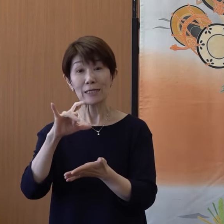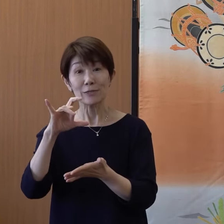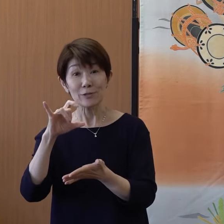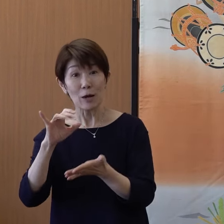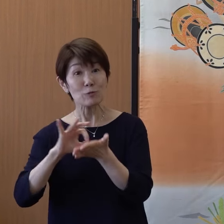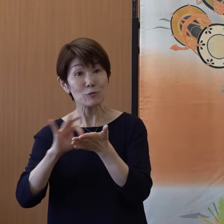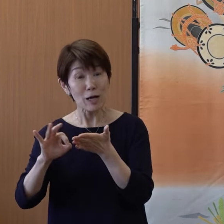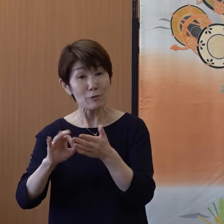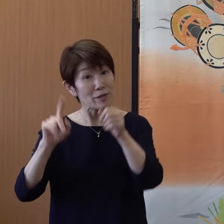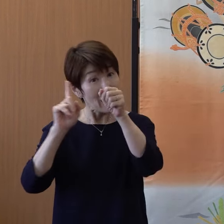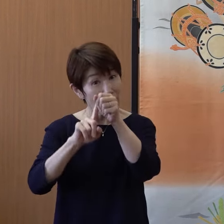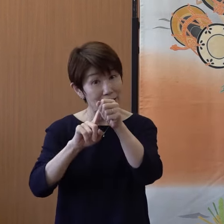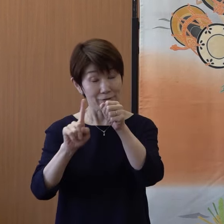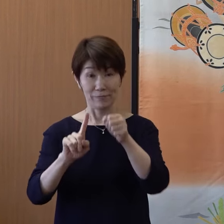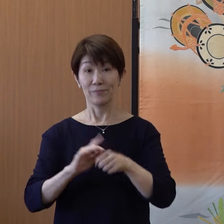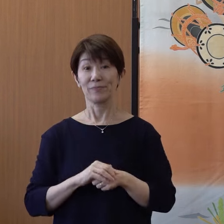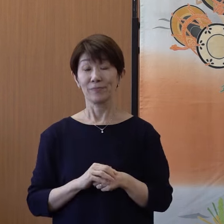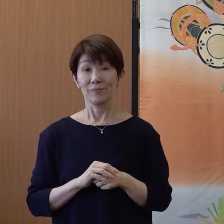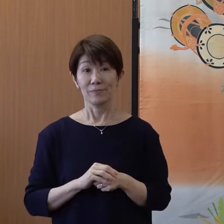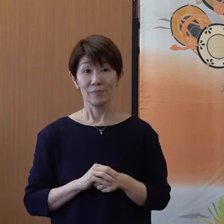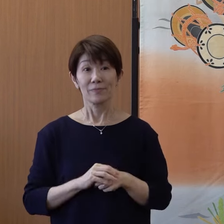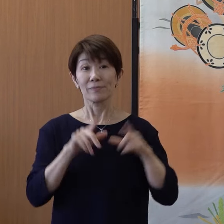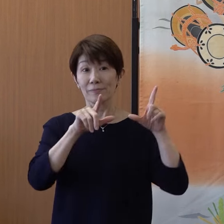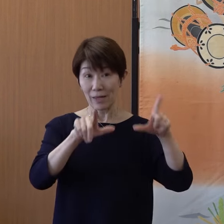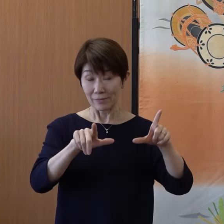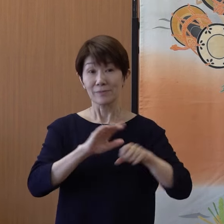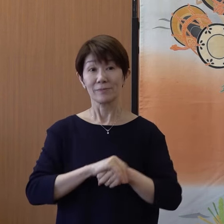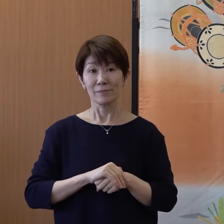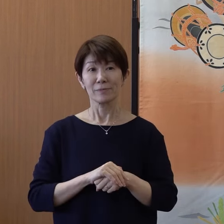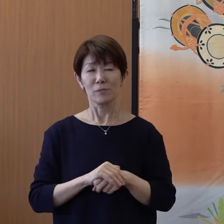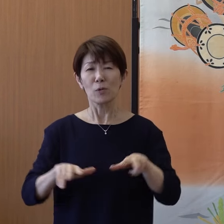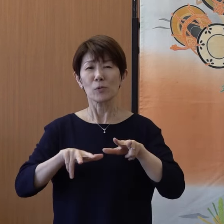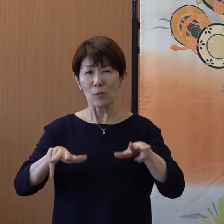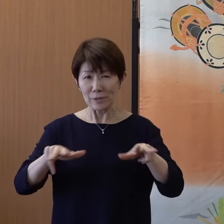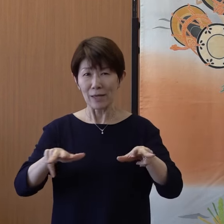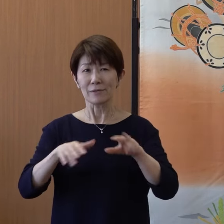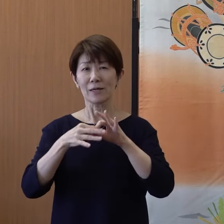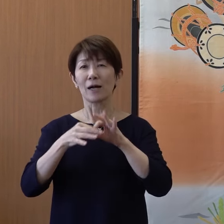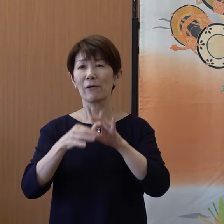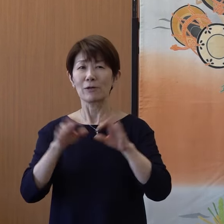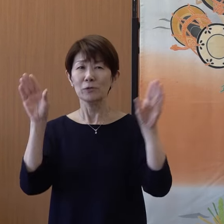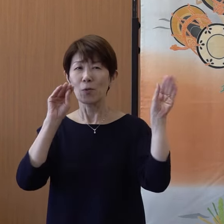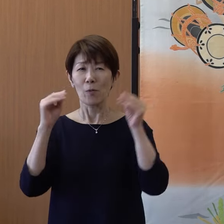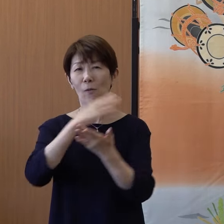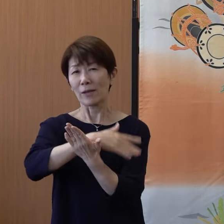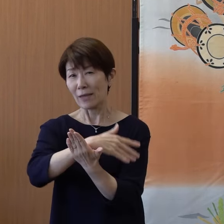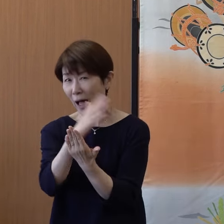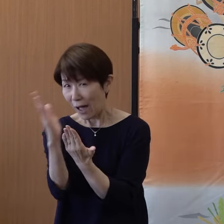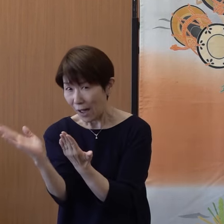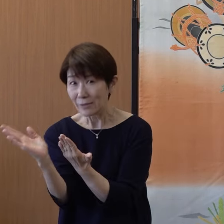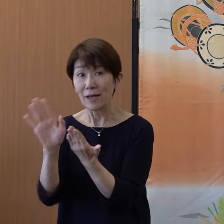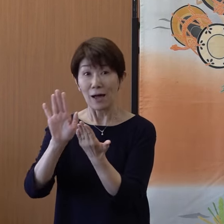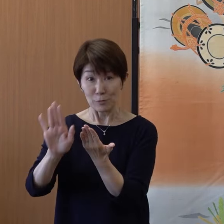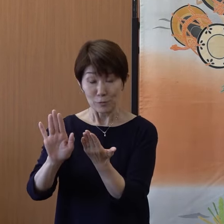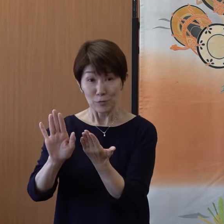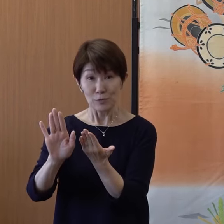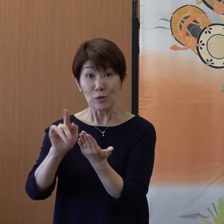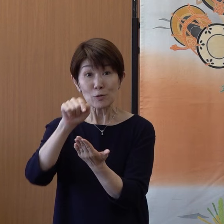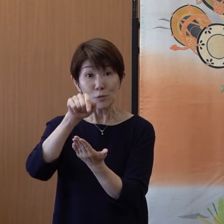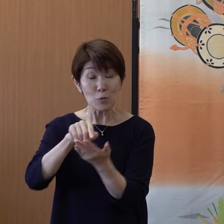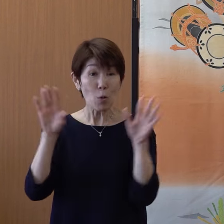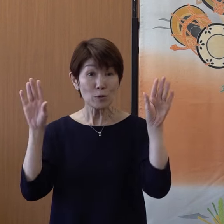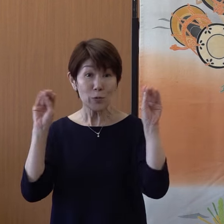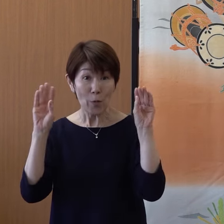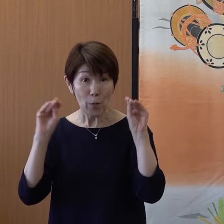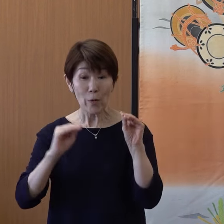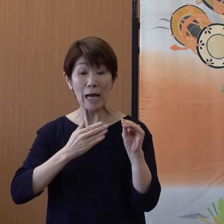はい、行政に関わる情報は非常に多岐にわたります。そして、その情報が知りたい人に